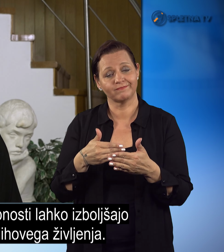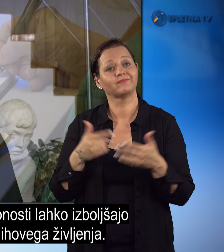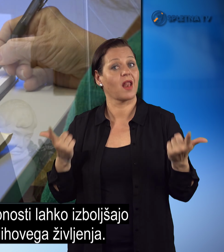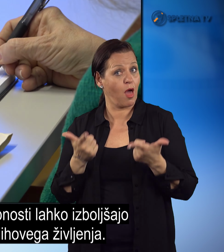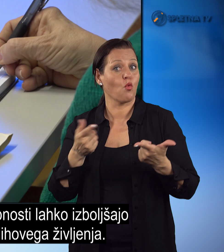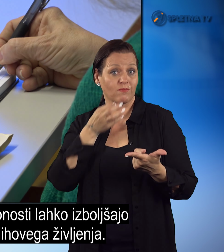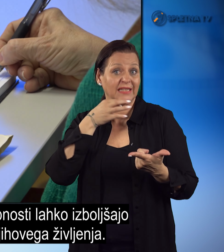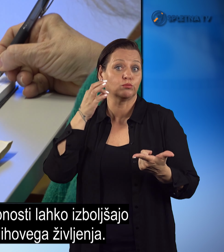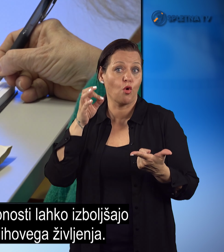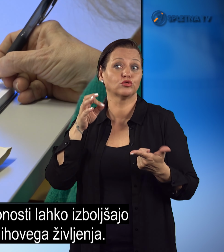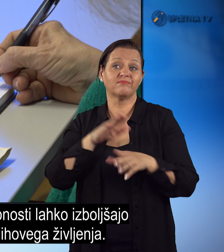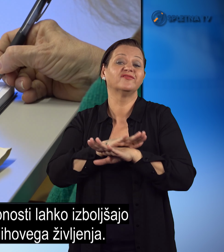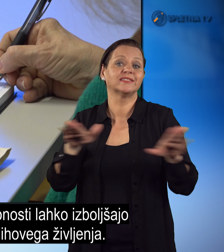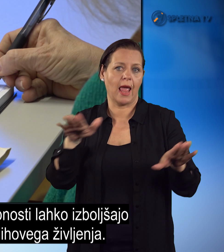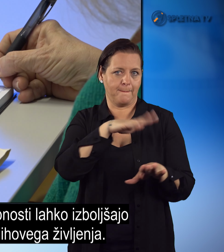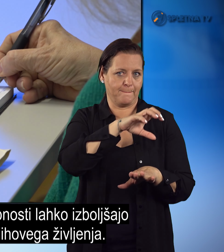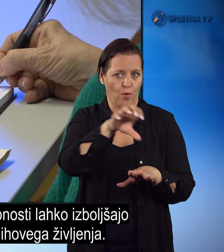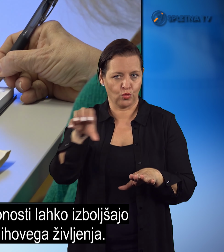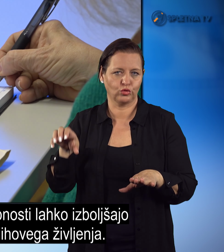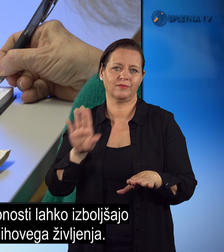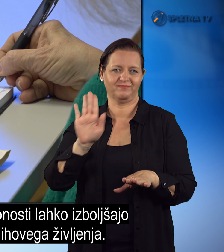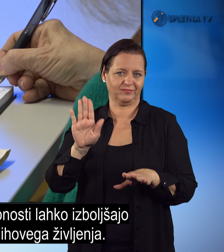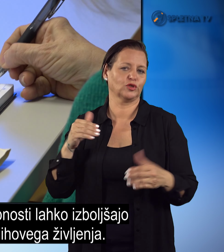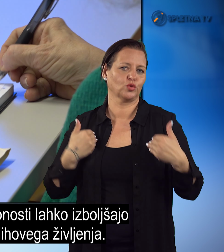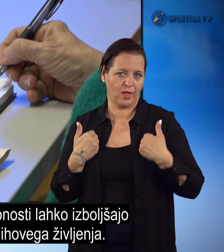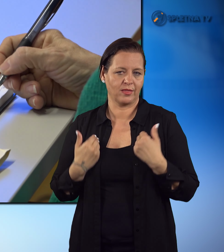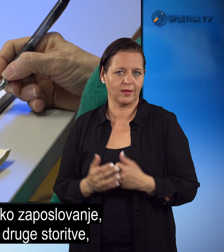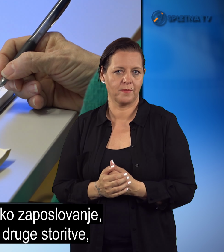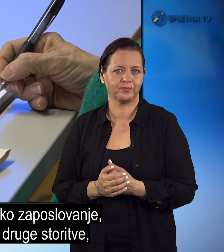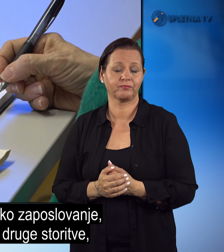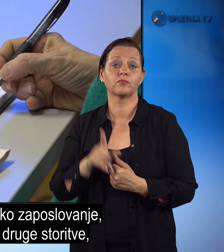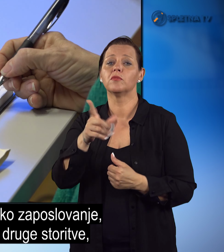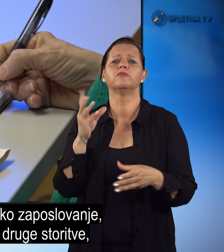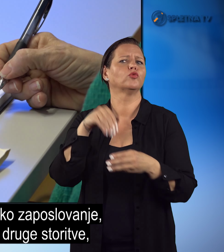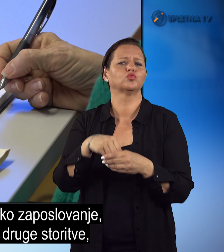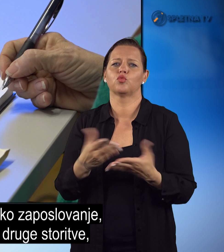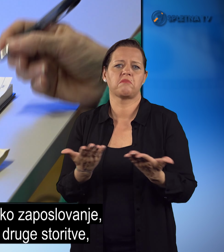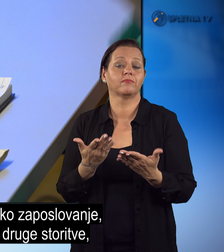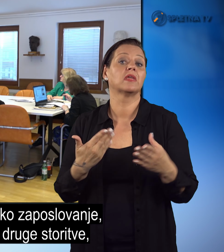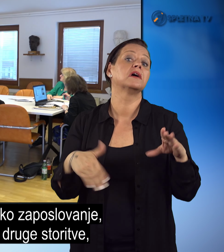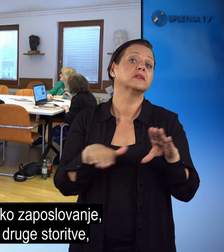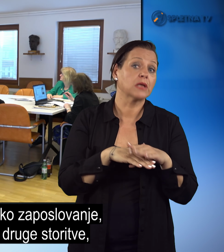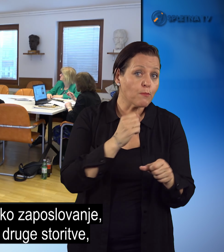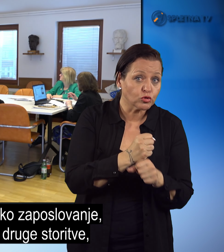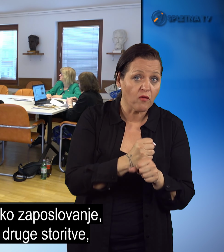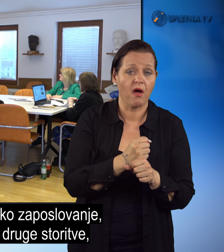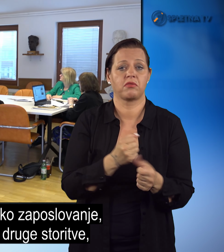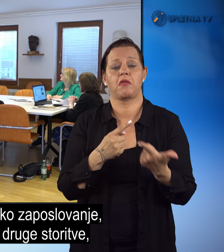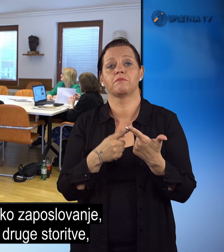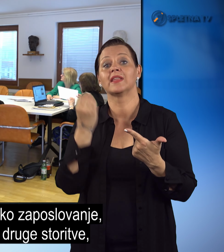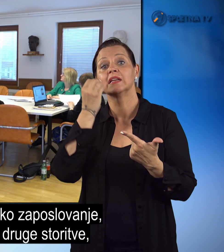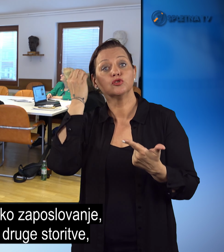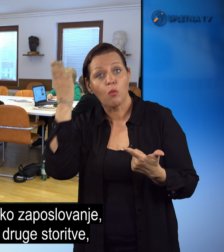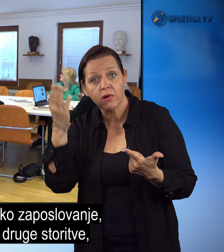virtually every realm of a person's life. This can include employment,